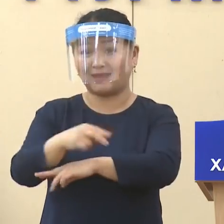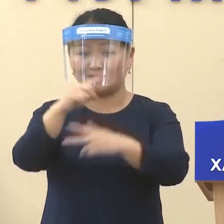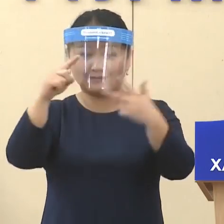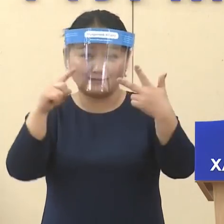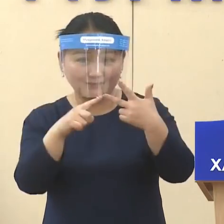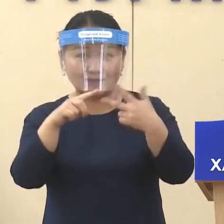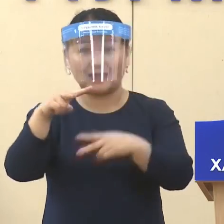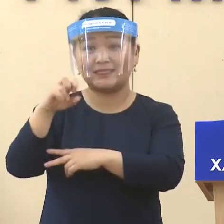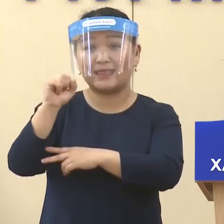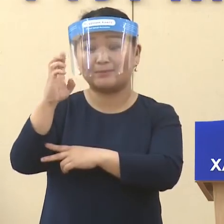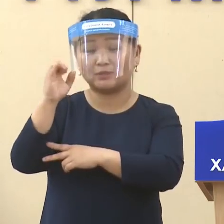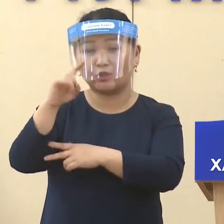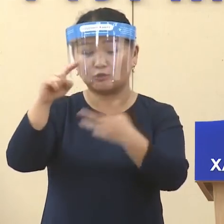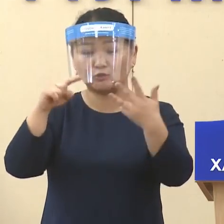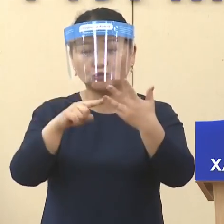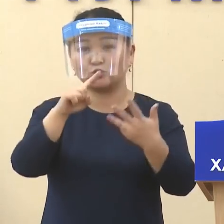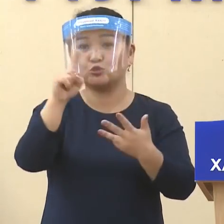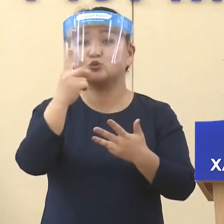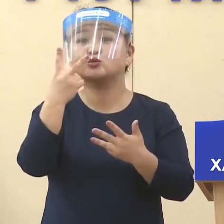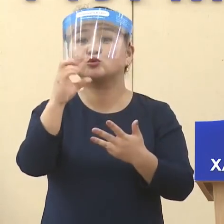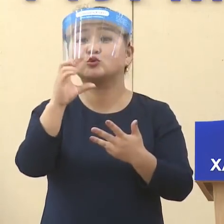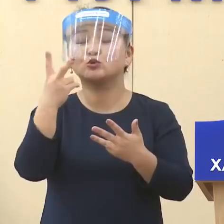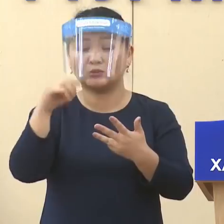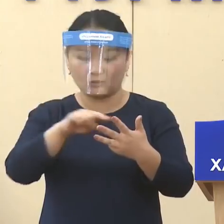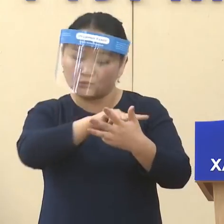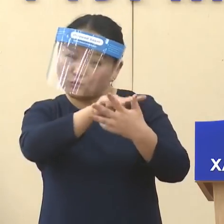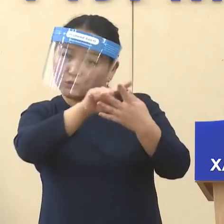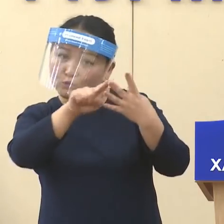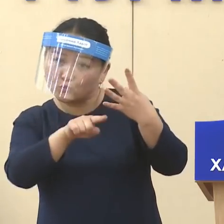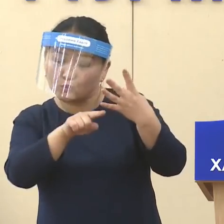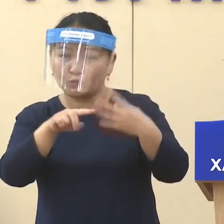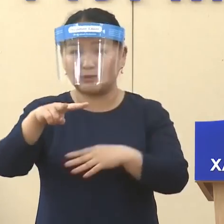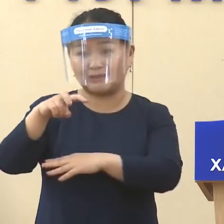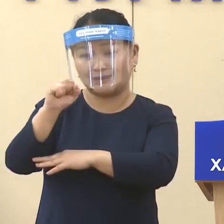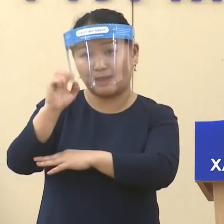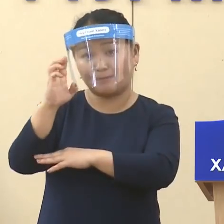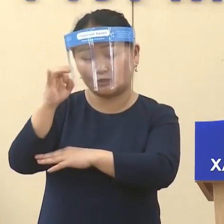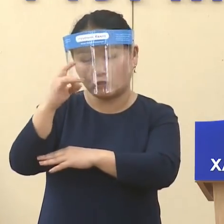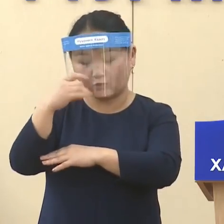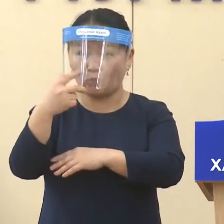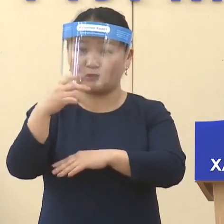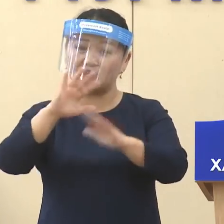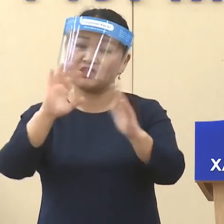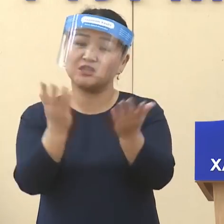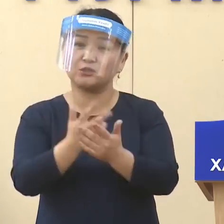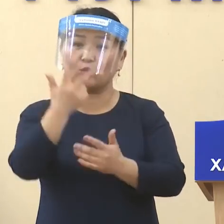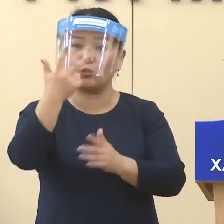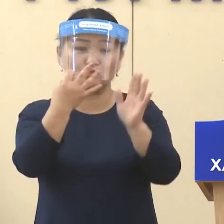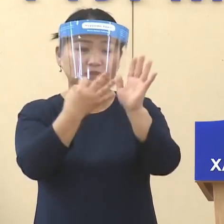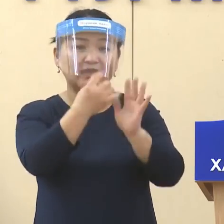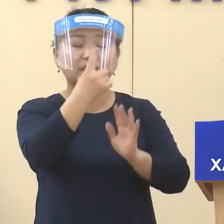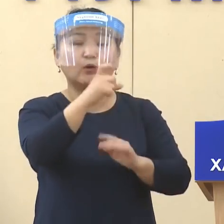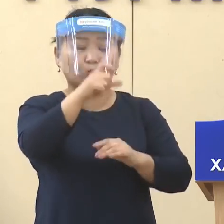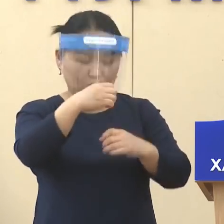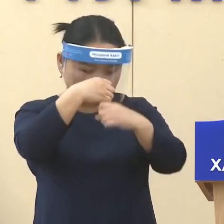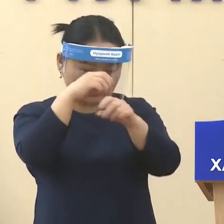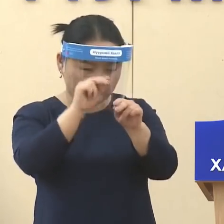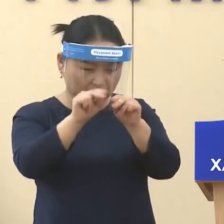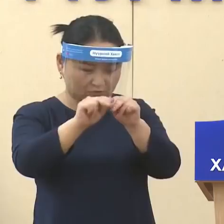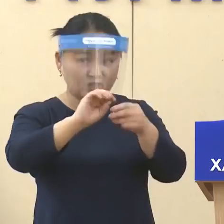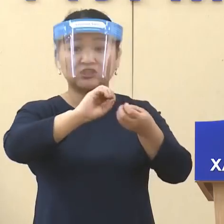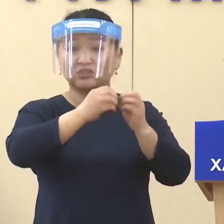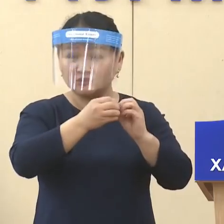лаборатори, зүсүүтийн лаборатори гэдэг ингээд 4 лабораторид нийтдээ 381 хүнд шинжилгээ хийсэн байна.